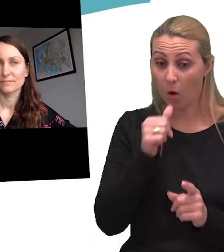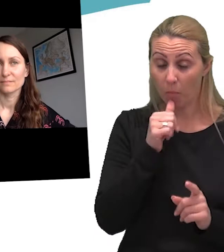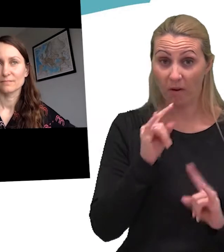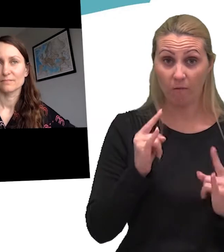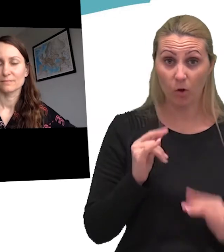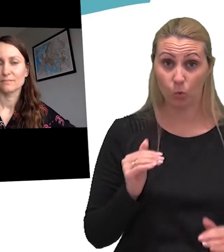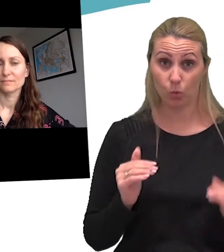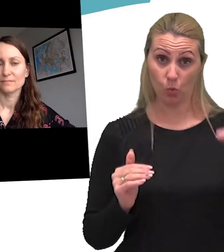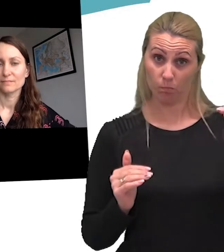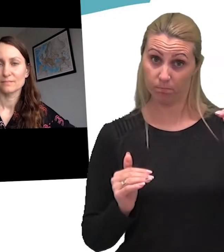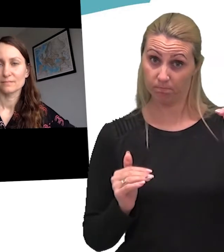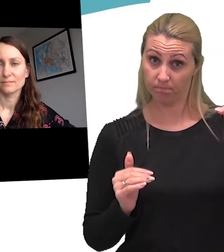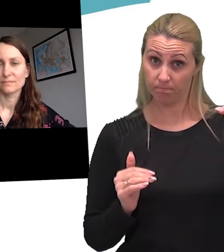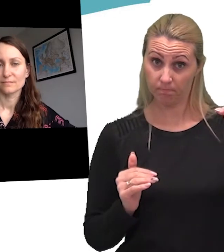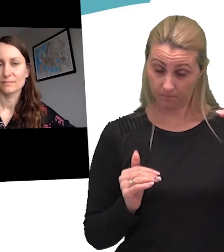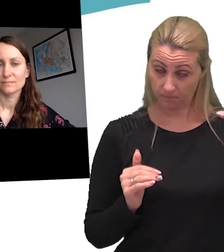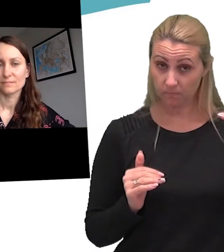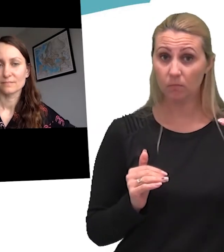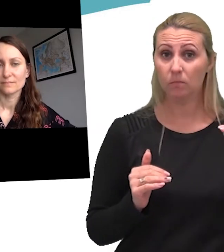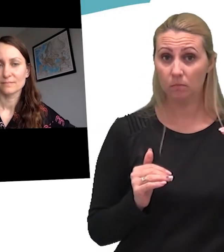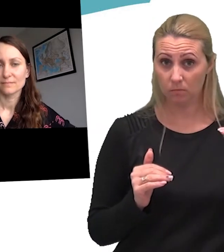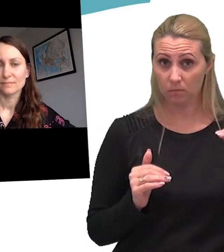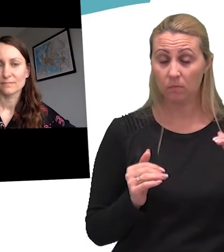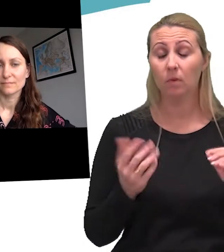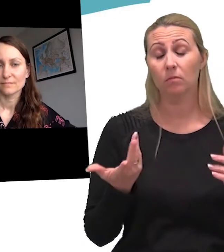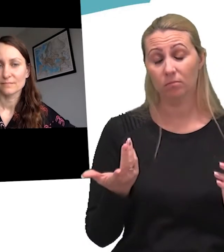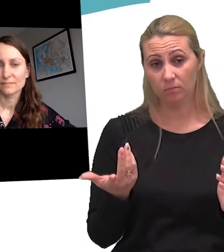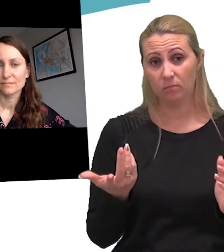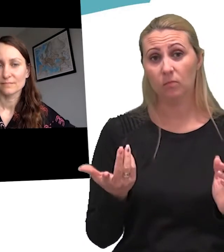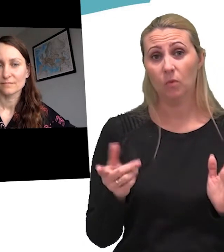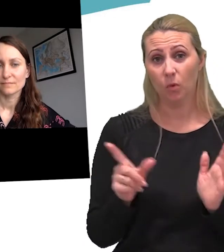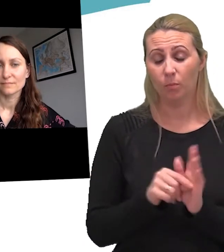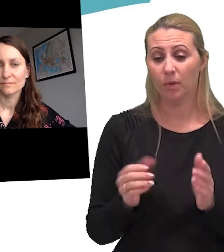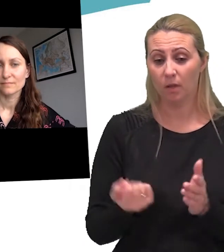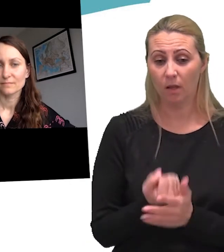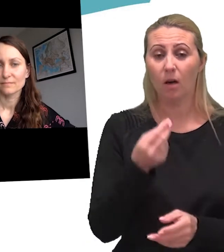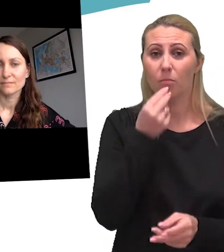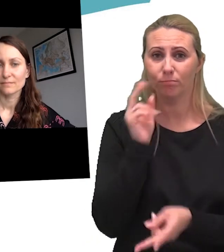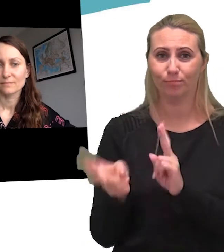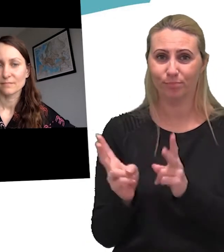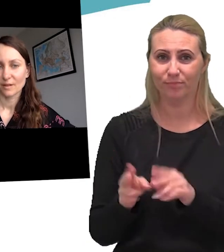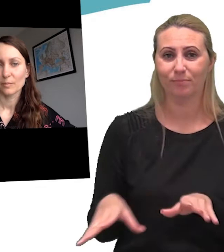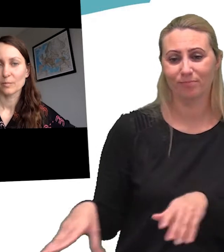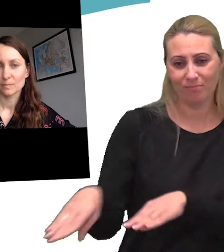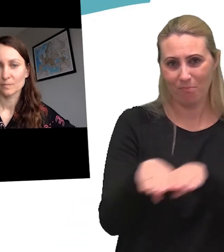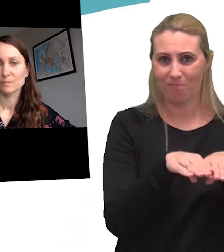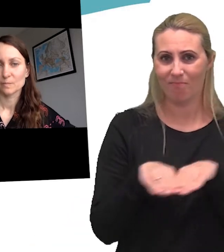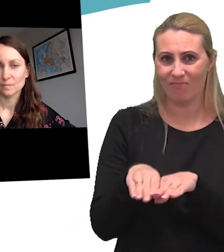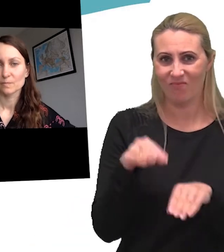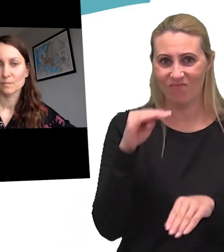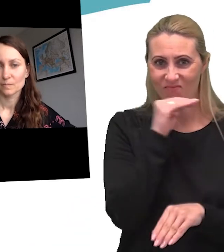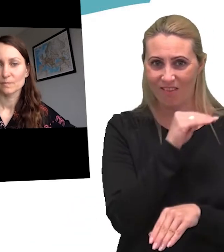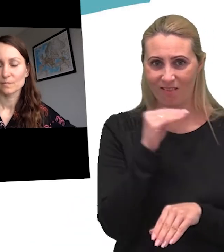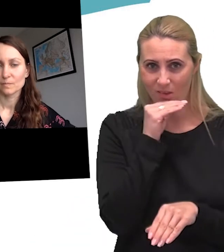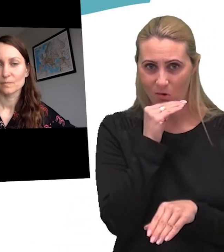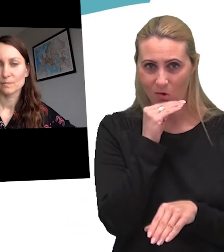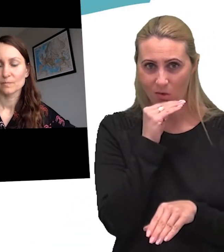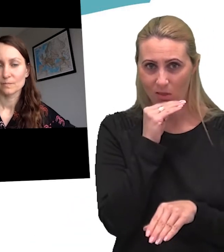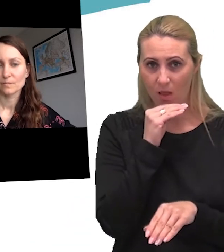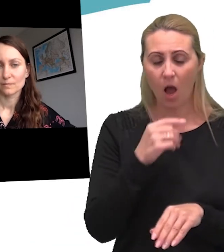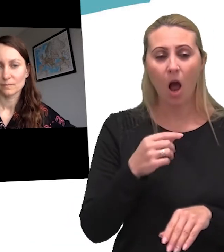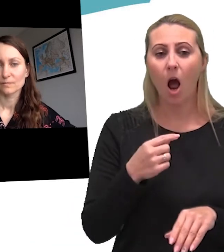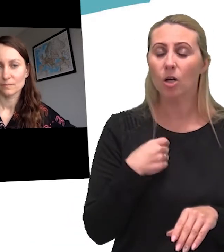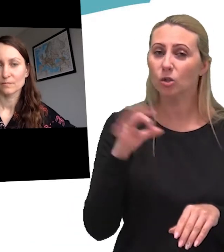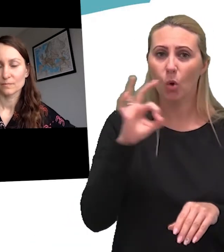didesnis, tai tada vis tiek na, yra ruošiama bendrai. Sakykime, jeigu mes kalbam ne